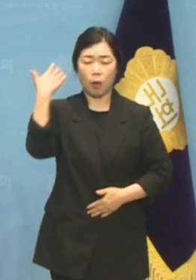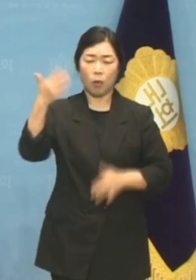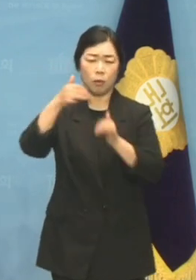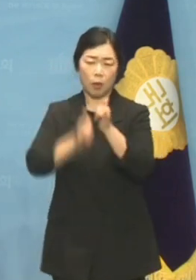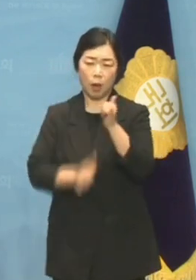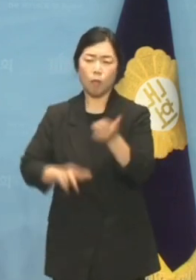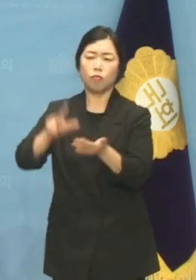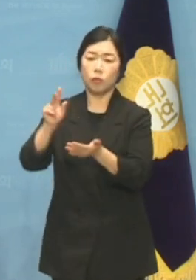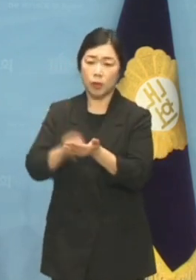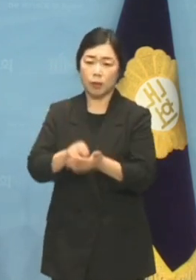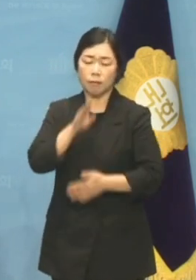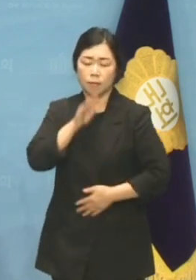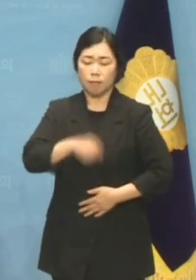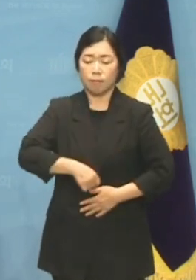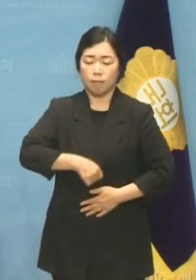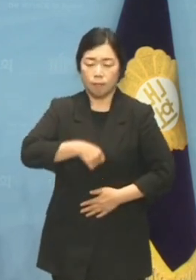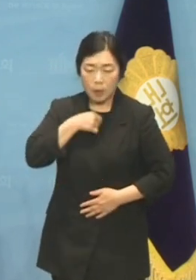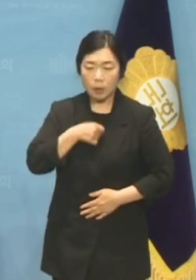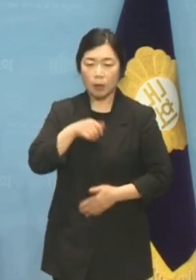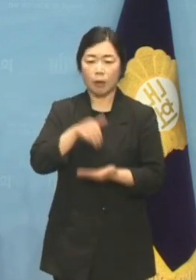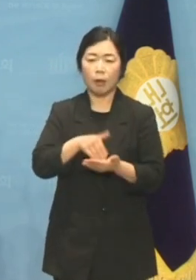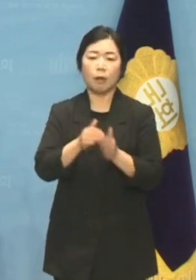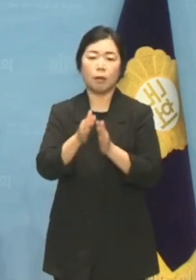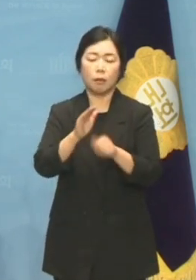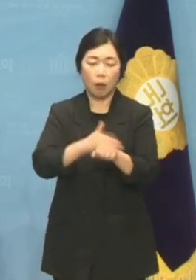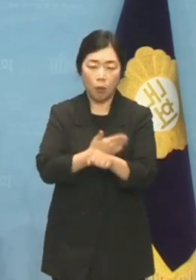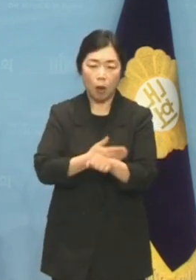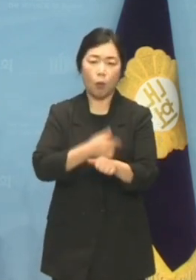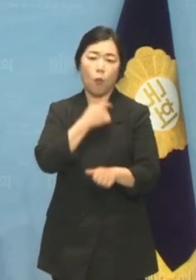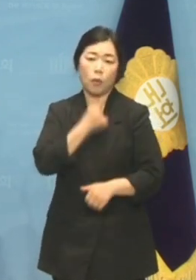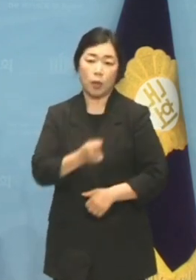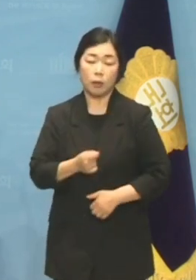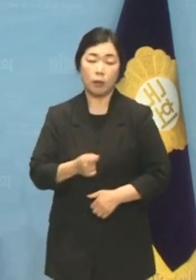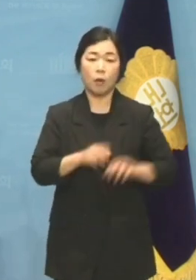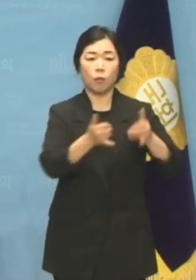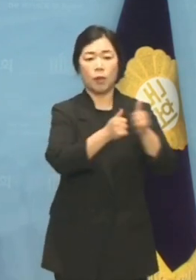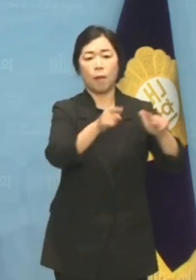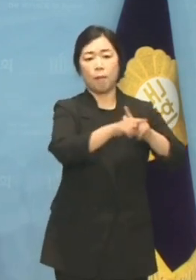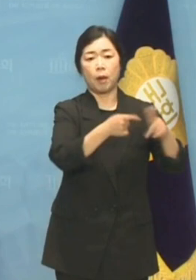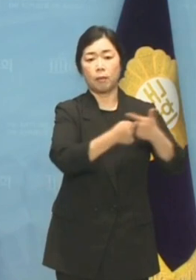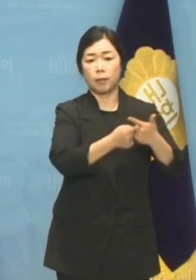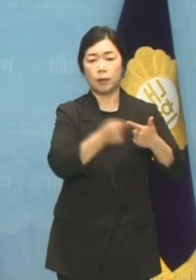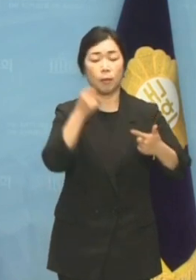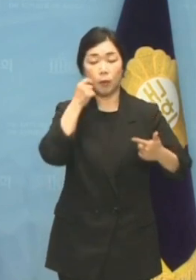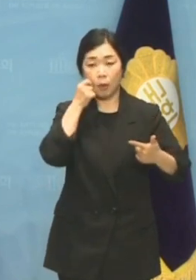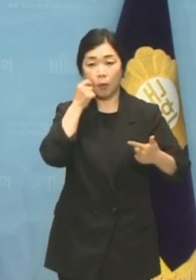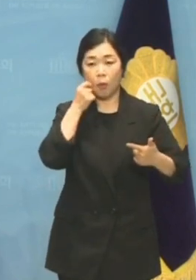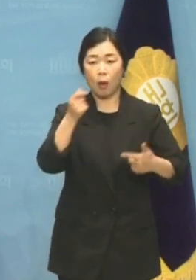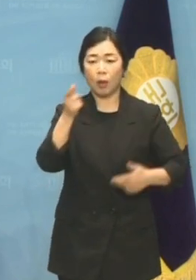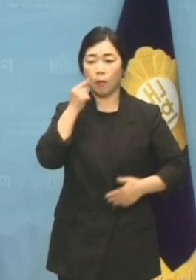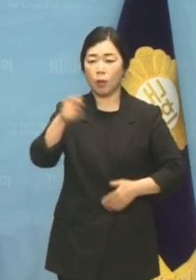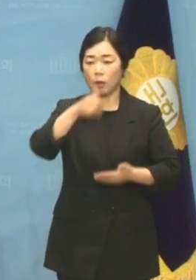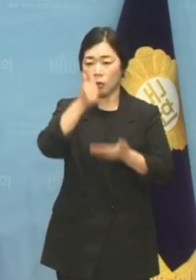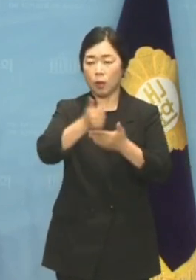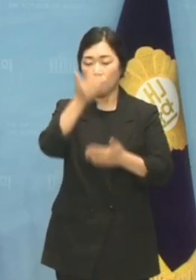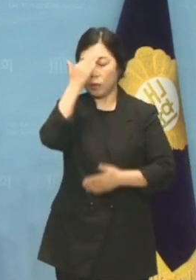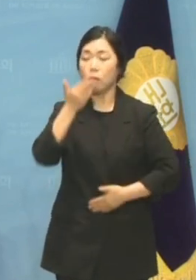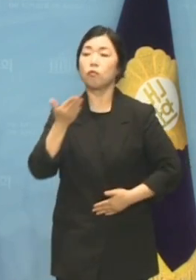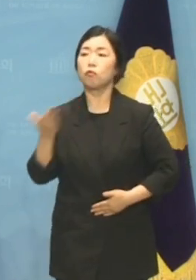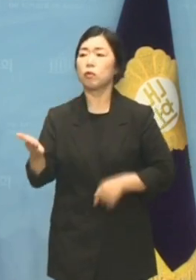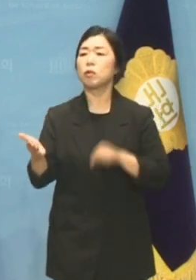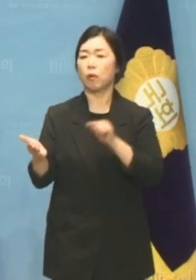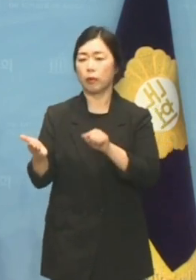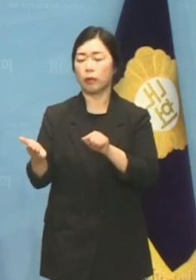문제에 진정 어린 사과를 바라는 국민의 마음을 제대로 이해하지 못하고 일본에게 면죄부를 주는 것은